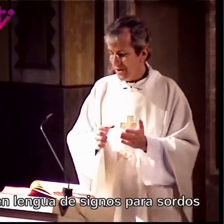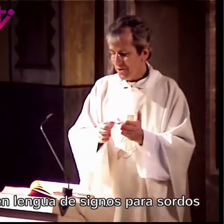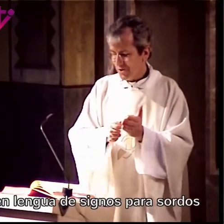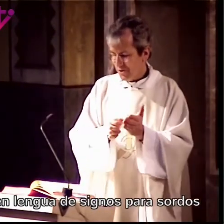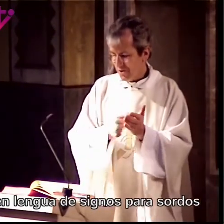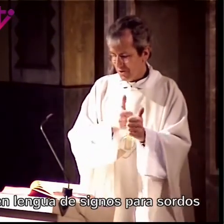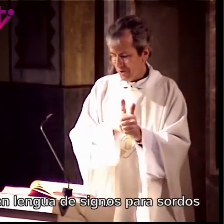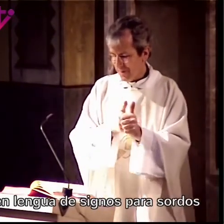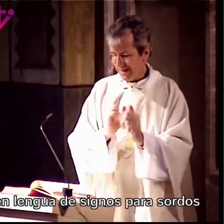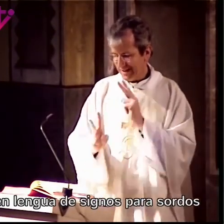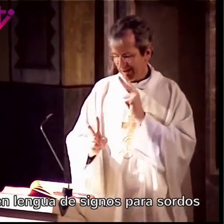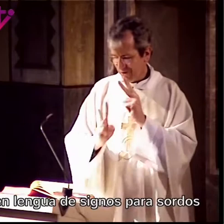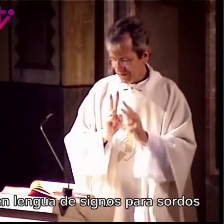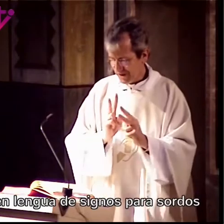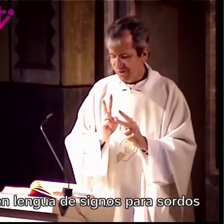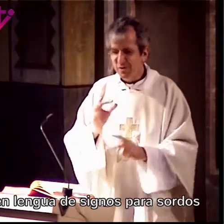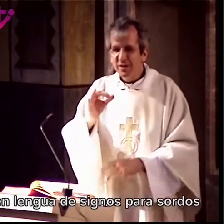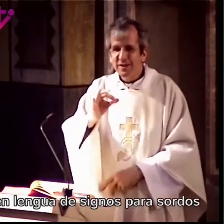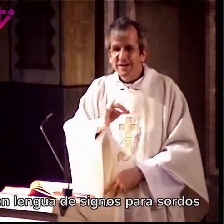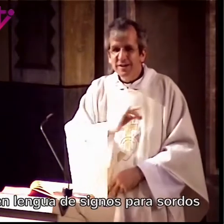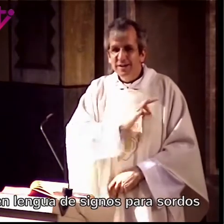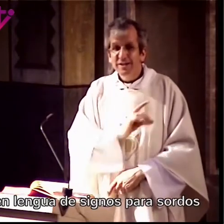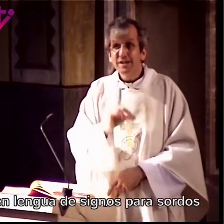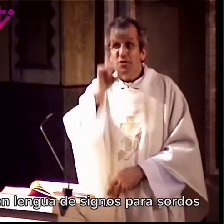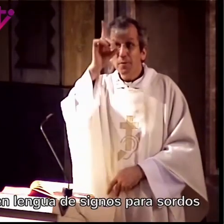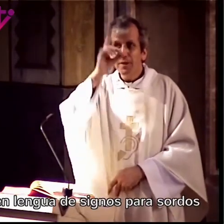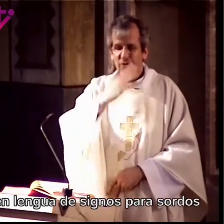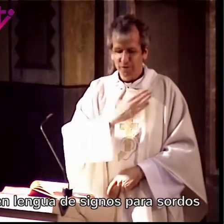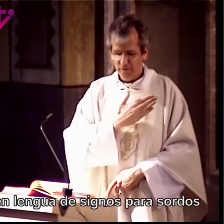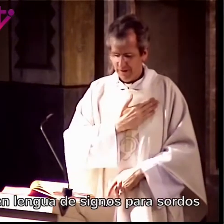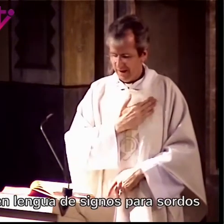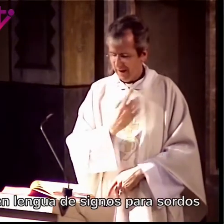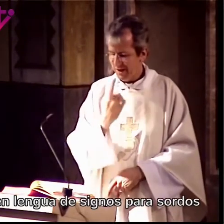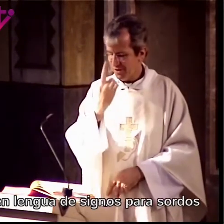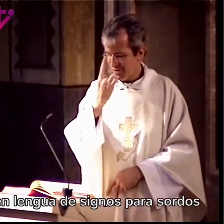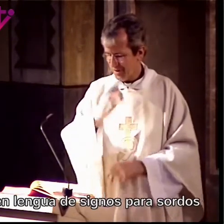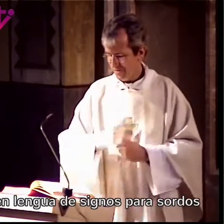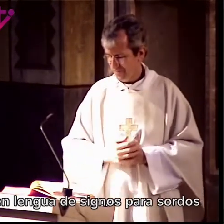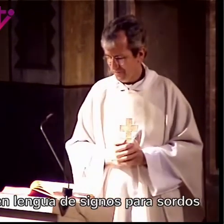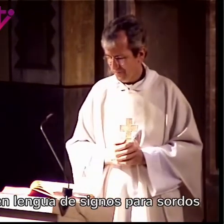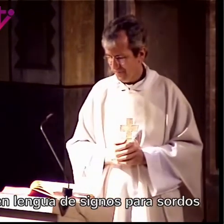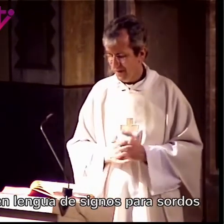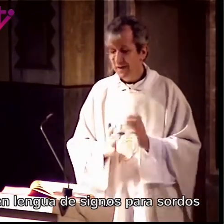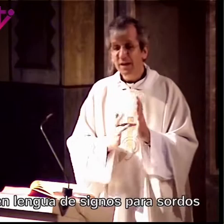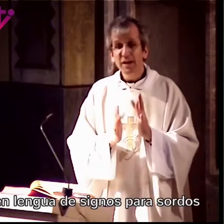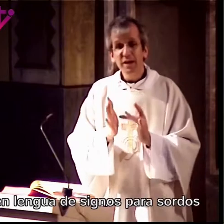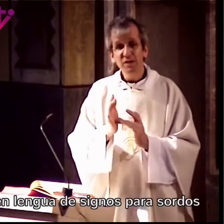Tomás contestó Señor mío y Dios mío. Jesús